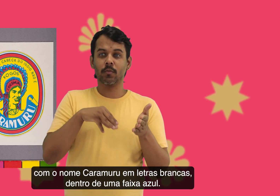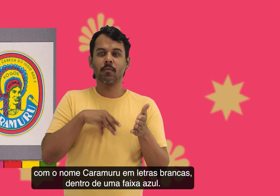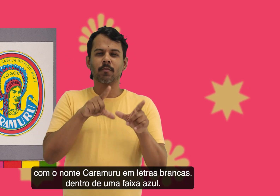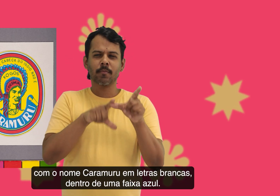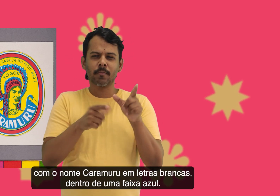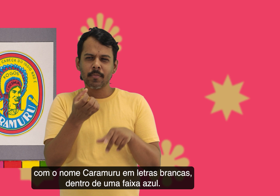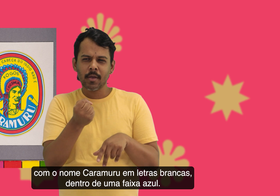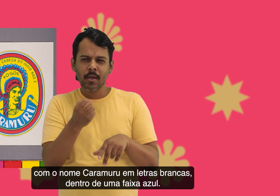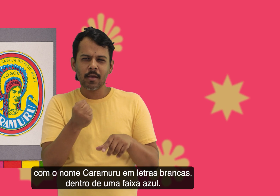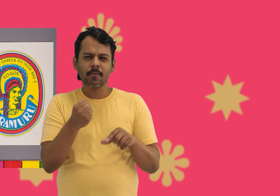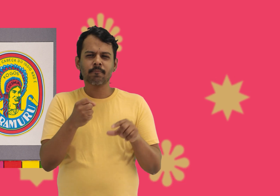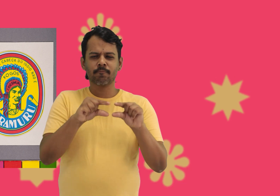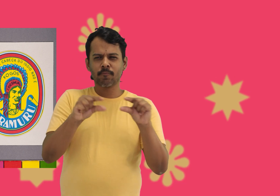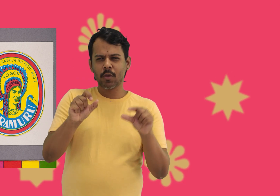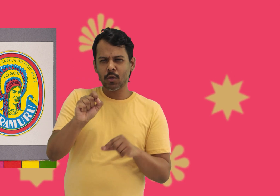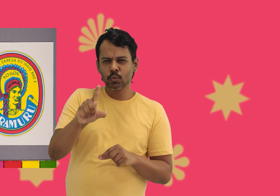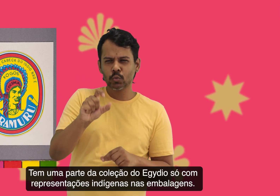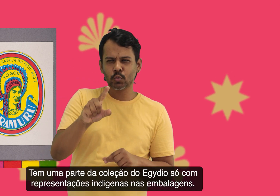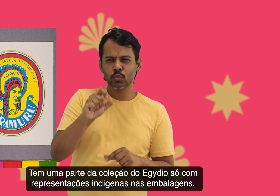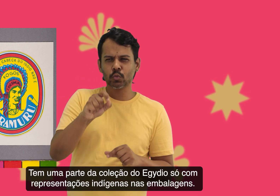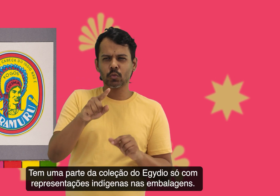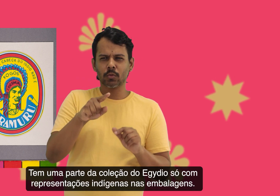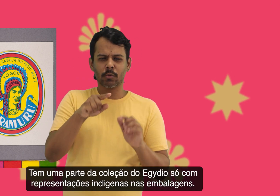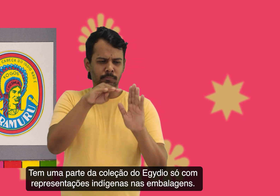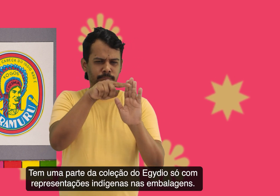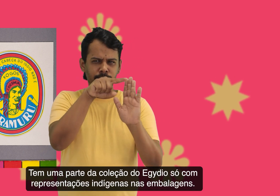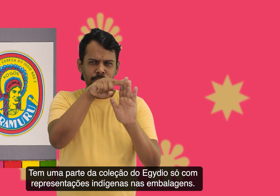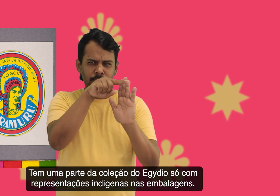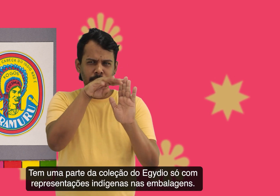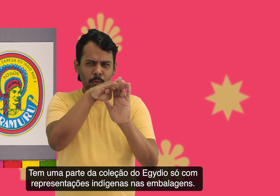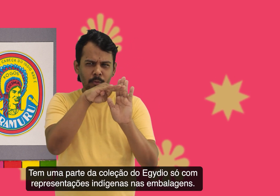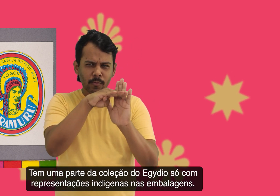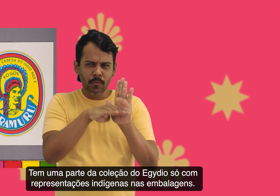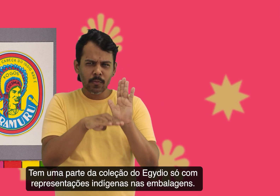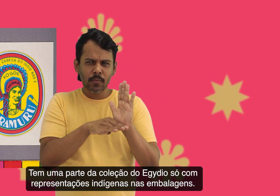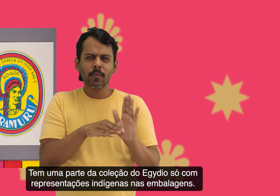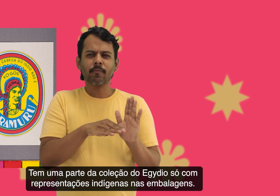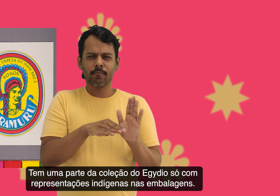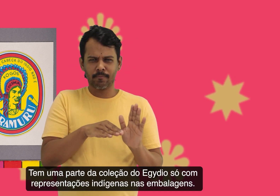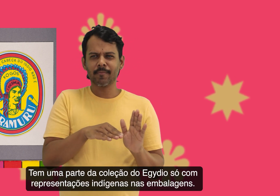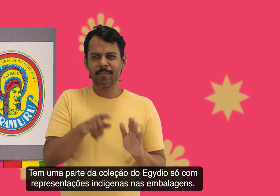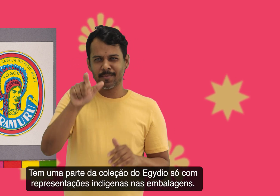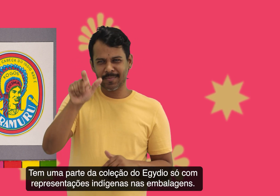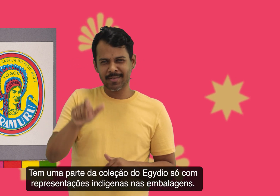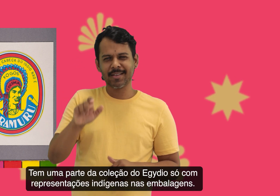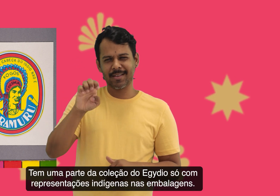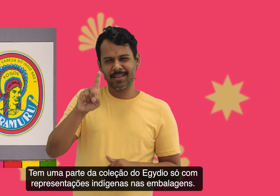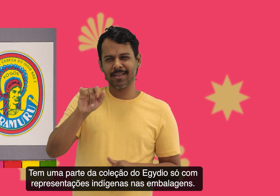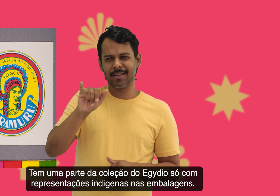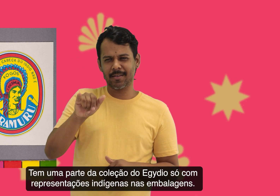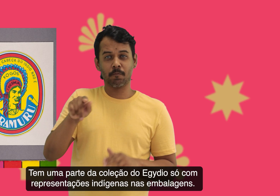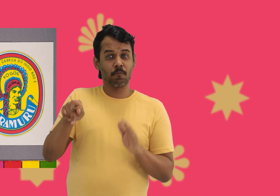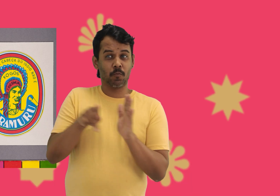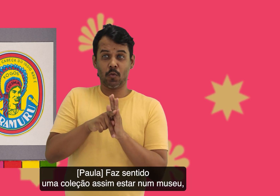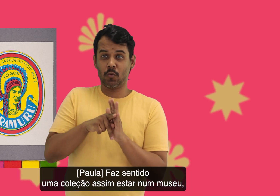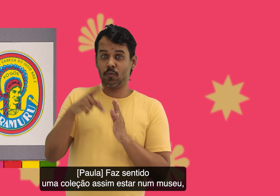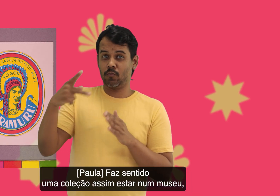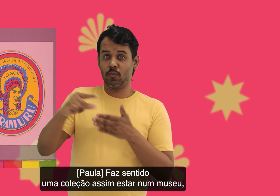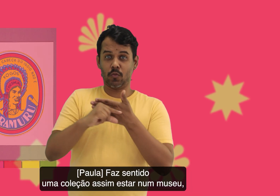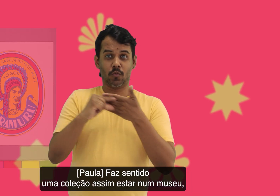brancas dentro de uma faixa azul. Tem uma parte da coleção do Egídio só com representações indígenas nas embalagens. Faz sentido